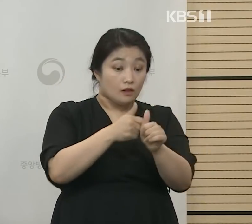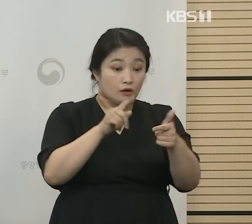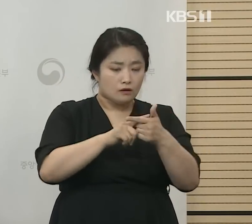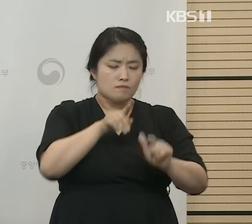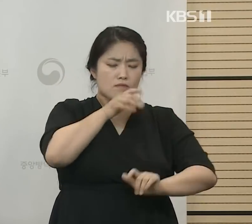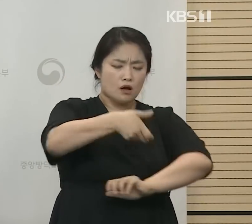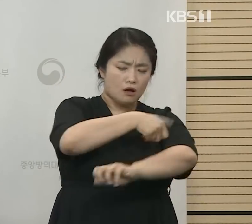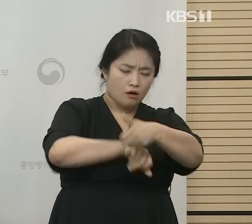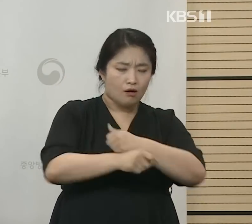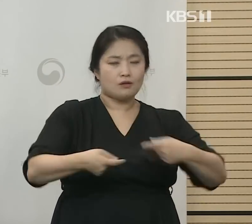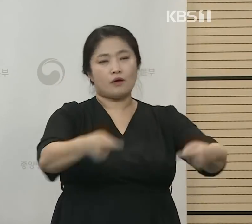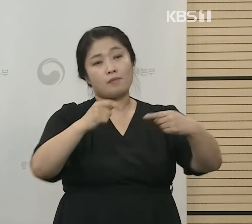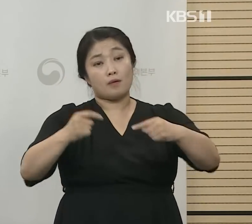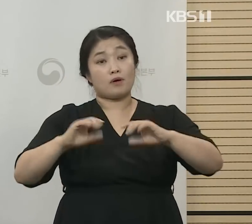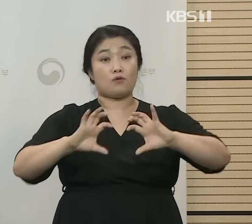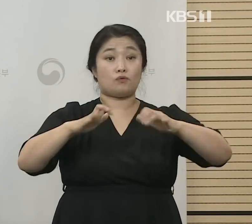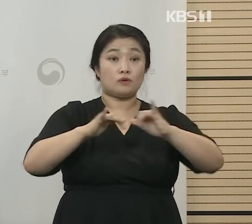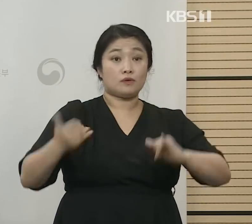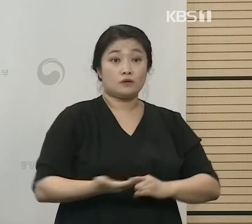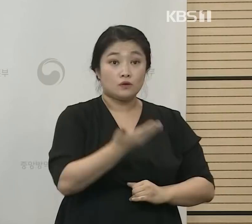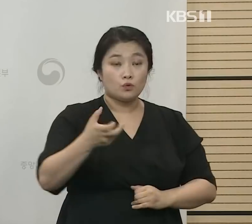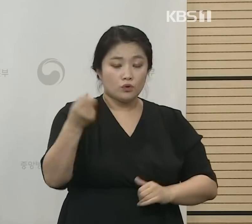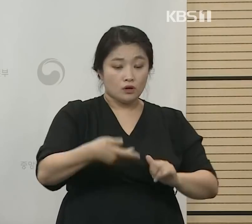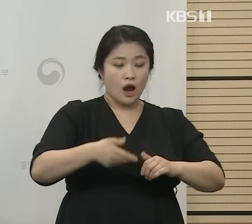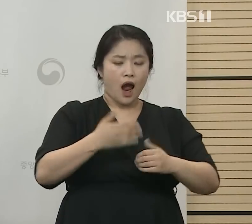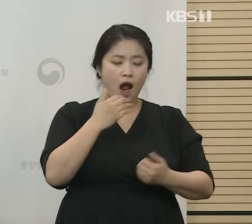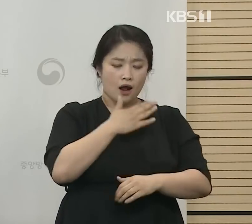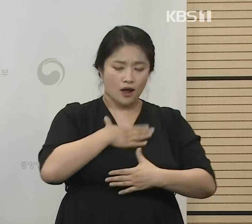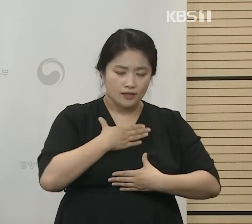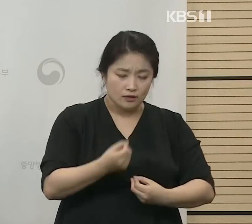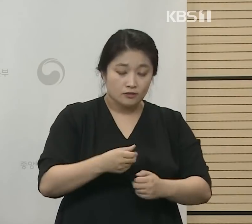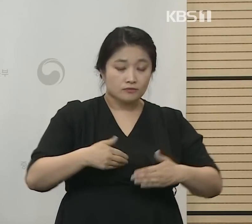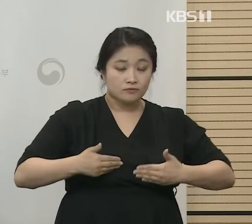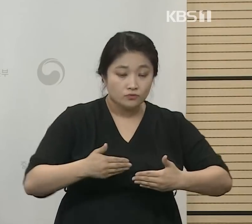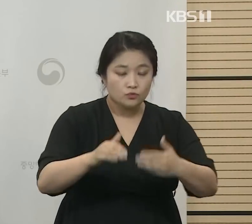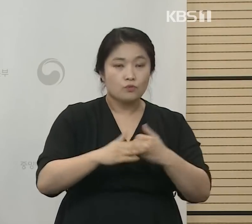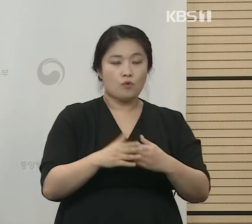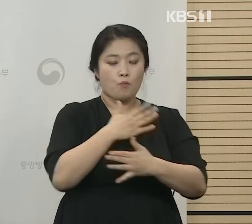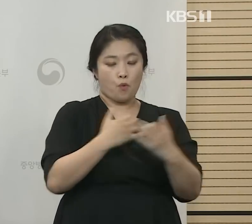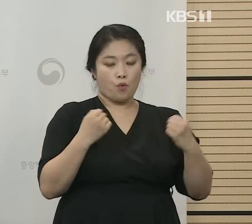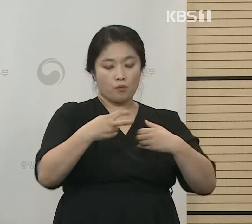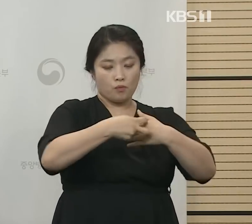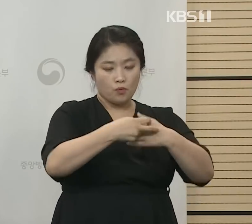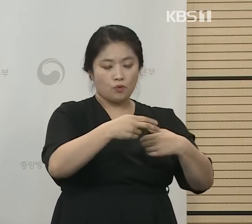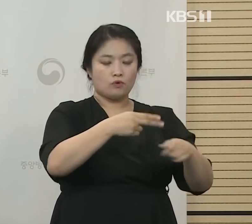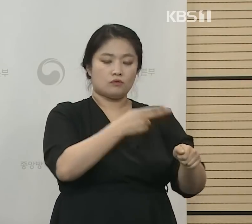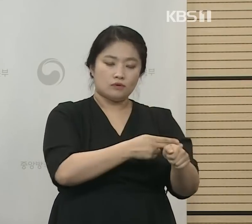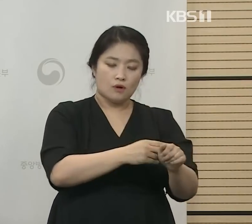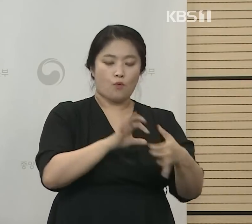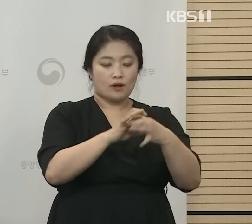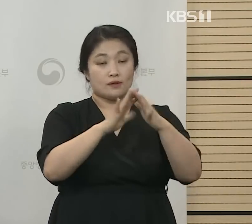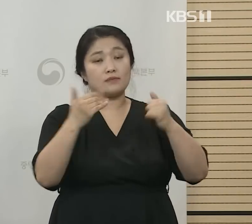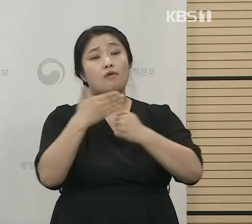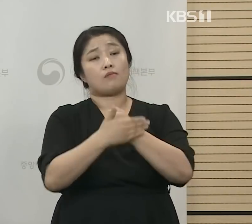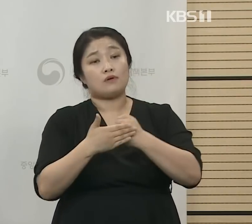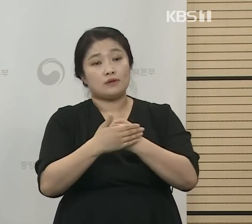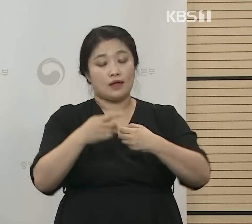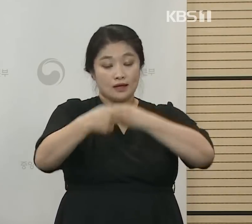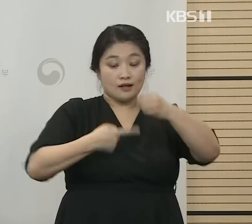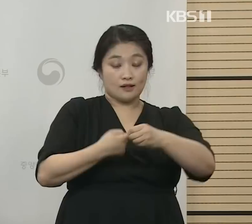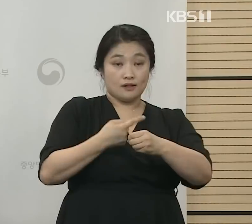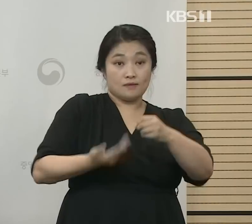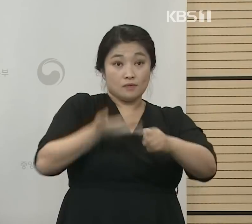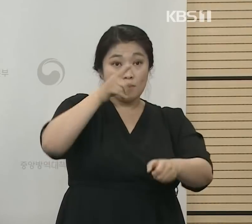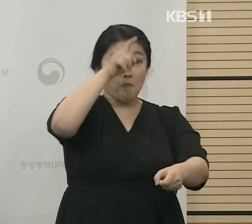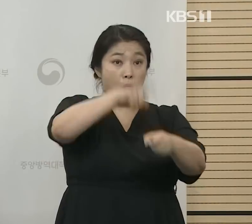예방접종에 적극적으로 참여해 주신 국민들과 예방접종을 안전하게 시행해 주신 보건의료인 관계자분들 덕분에 상반기